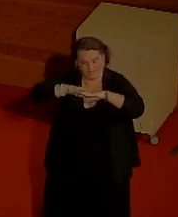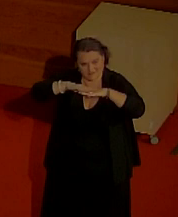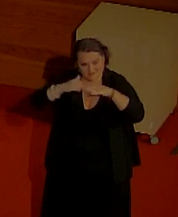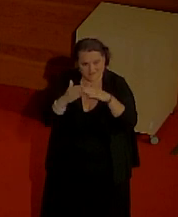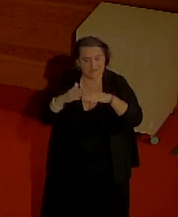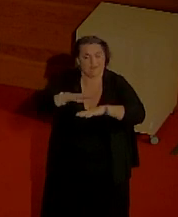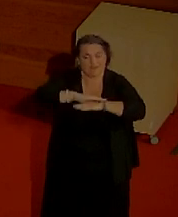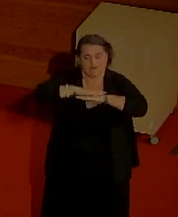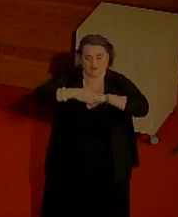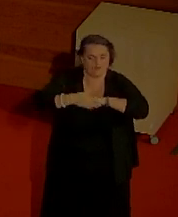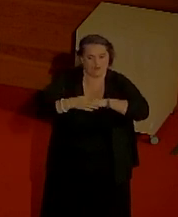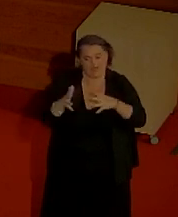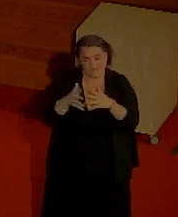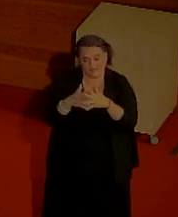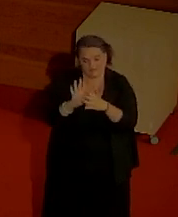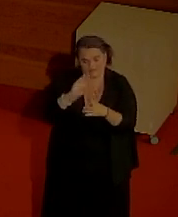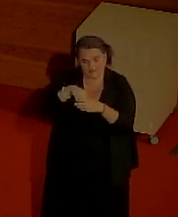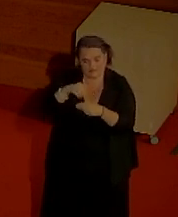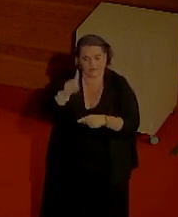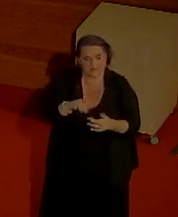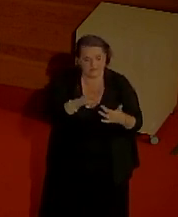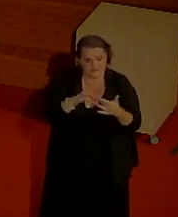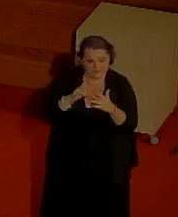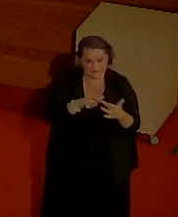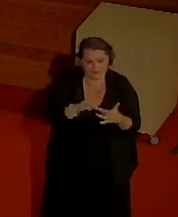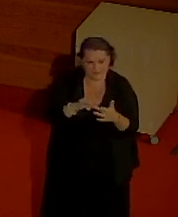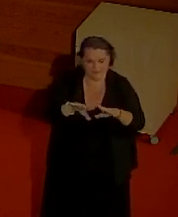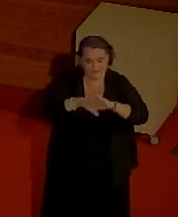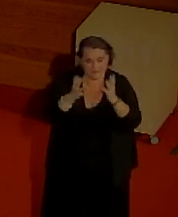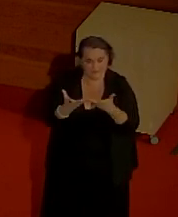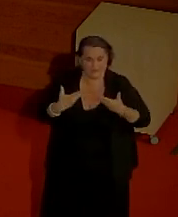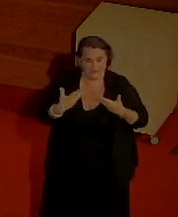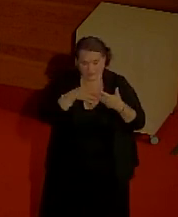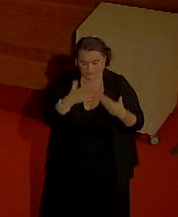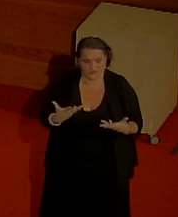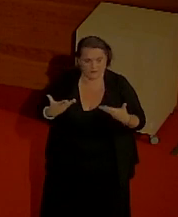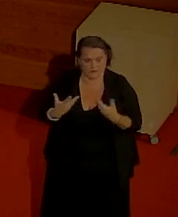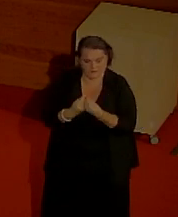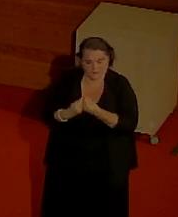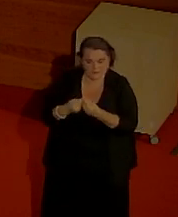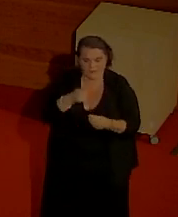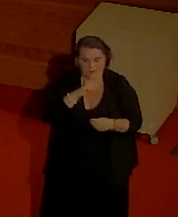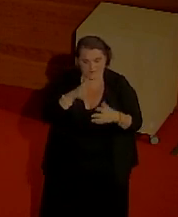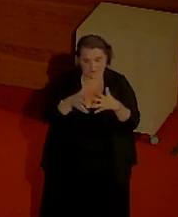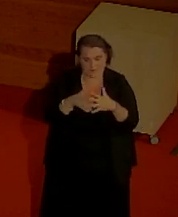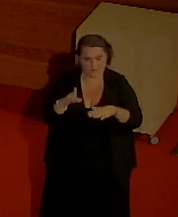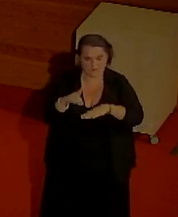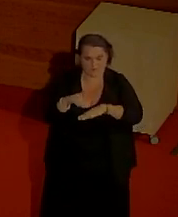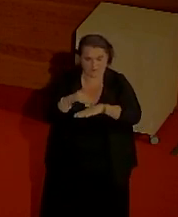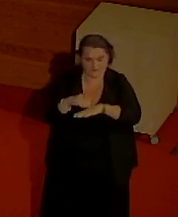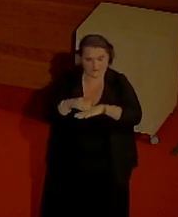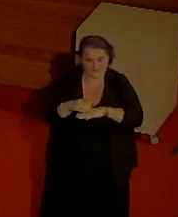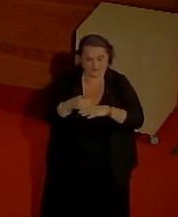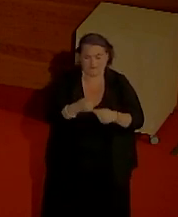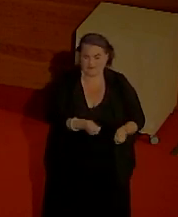estructura sobre la que nos relacionamos y en la que habitamos en el mundo contemporáneo la estructura digital ese estrato